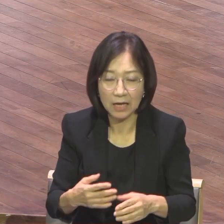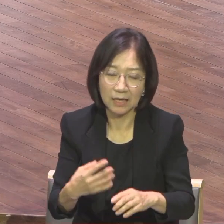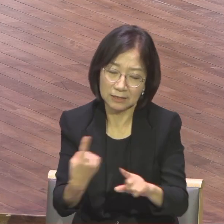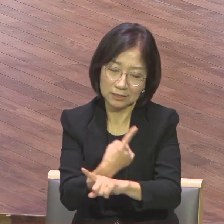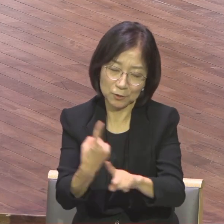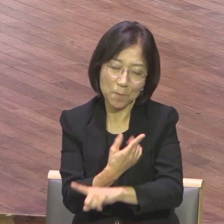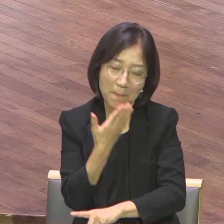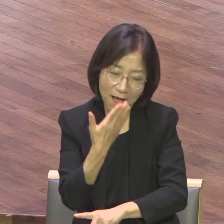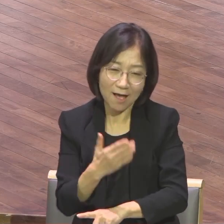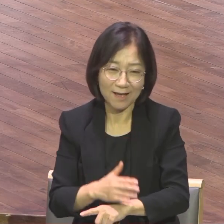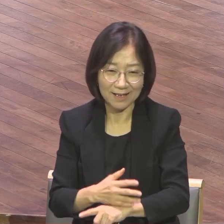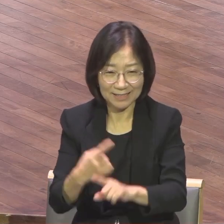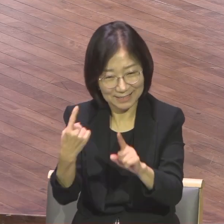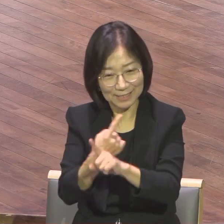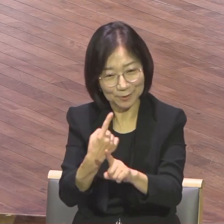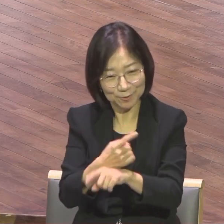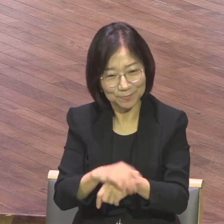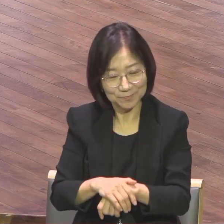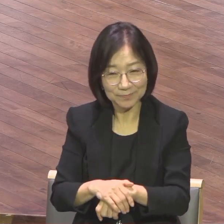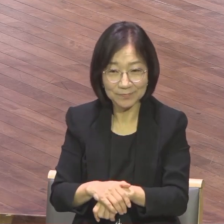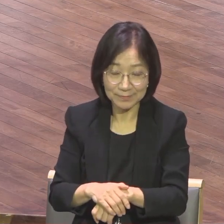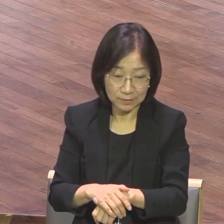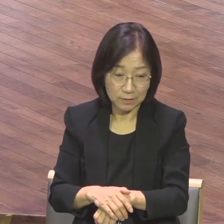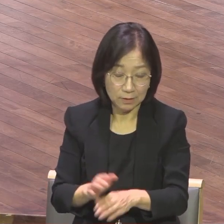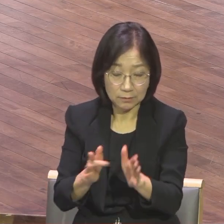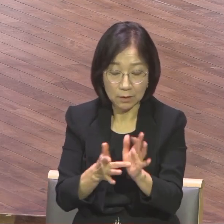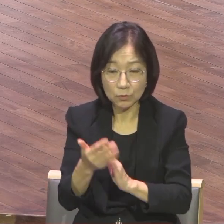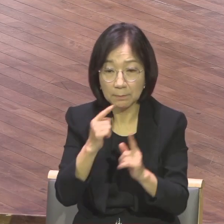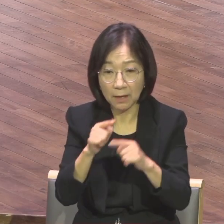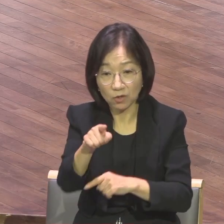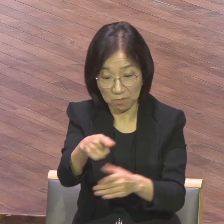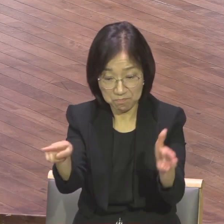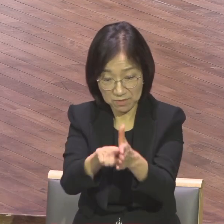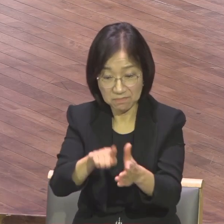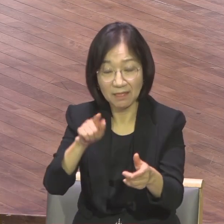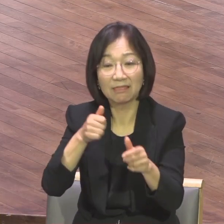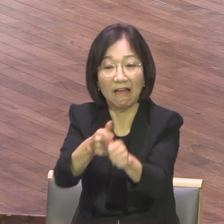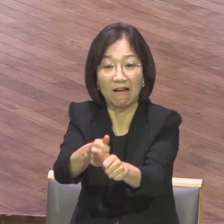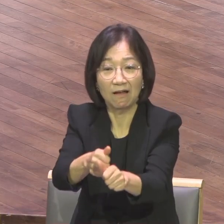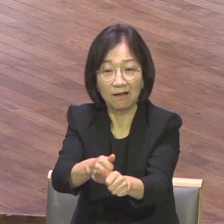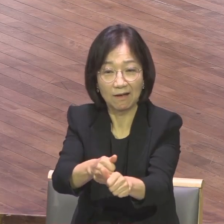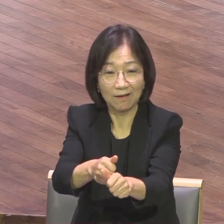받으면 치유된다니까요. 예수님께서 내 믿음대로 될지어다.